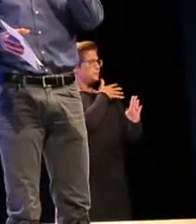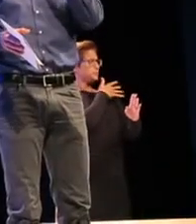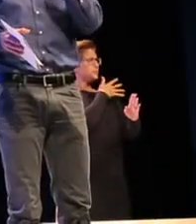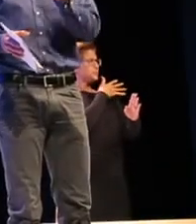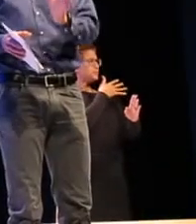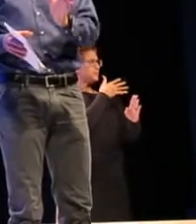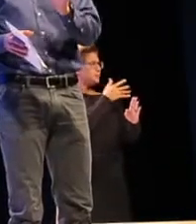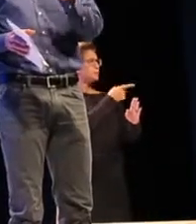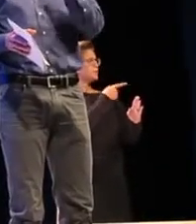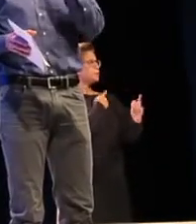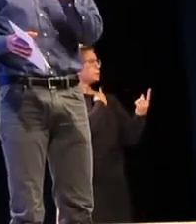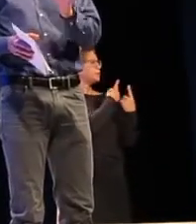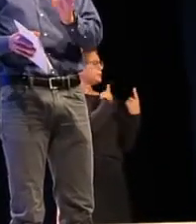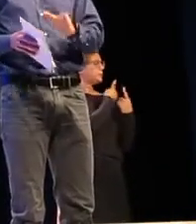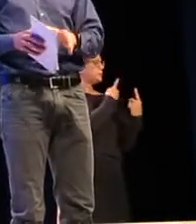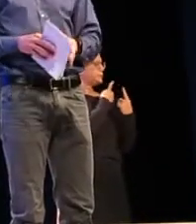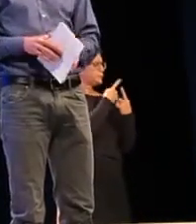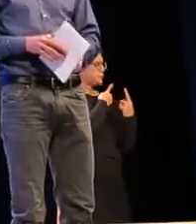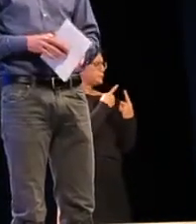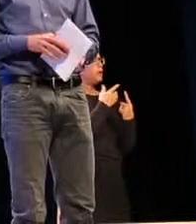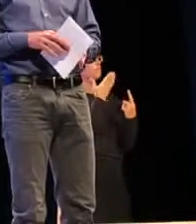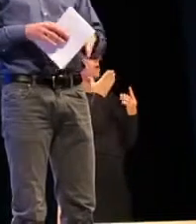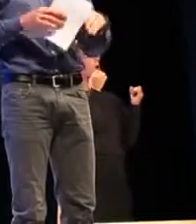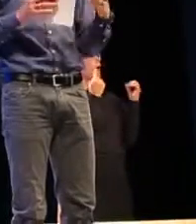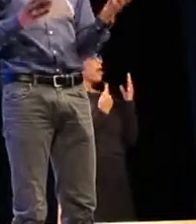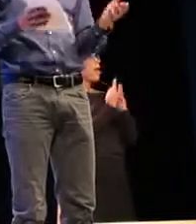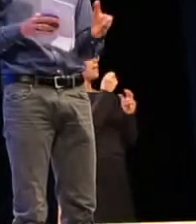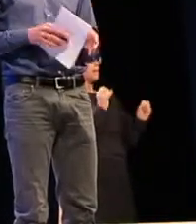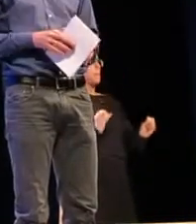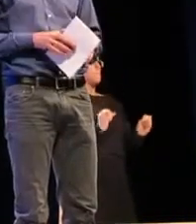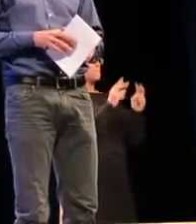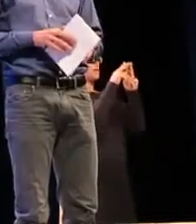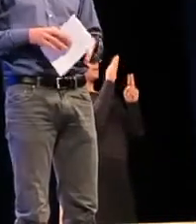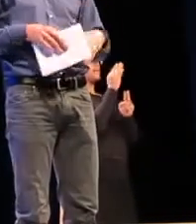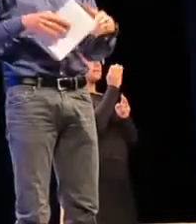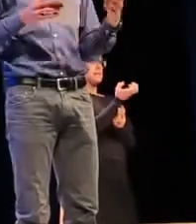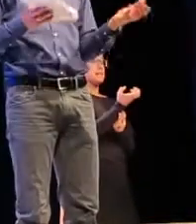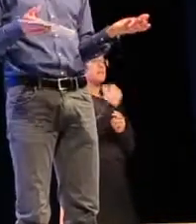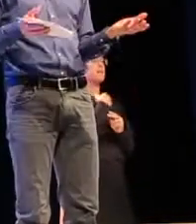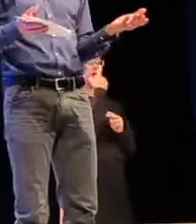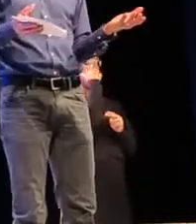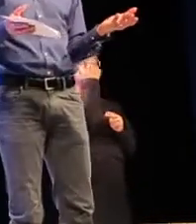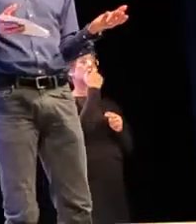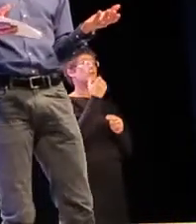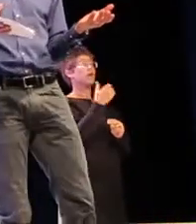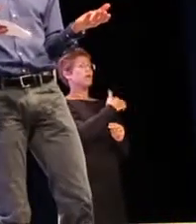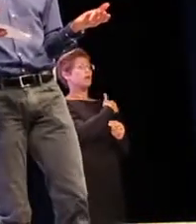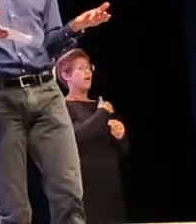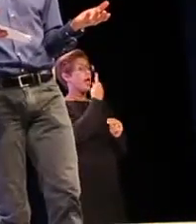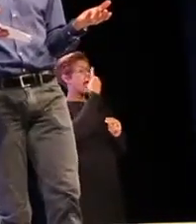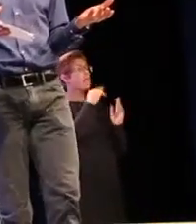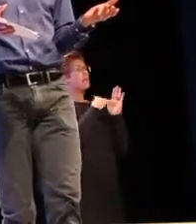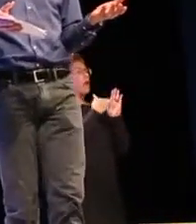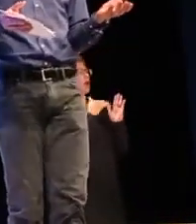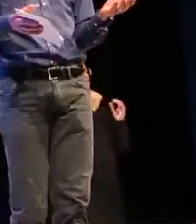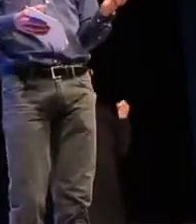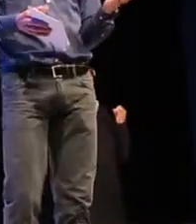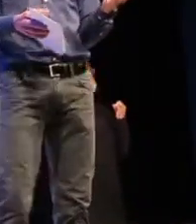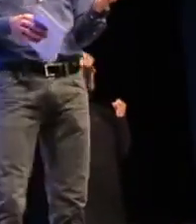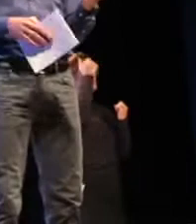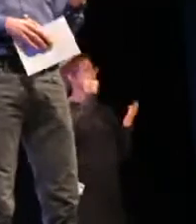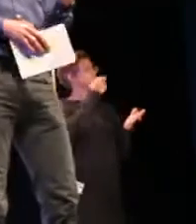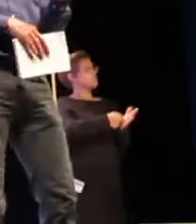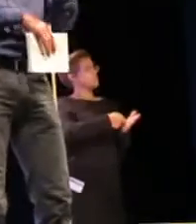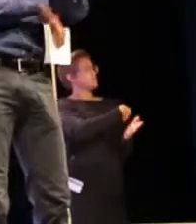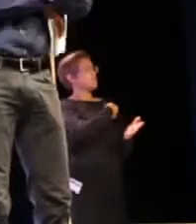händer i Paris i december kanske är det viktigaste beslutet vi tar i mänsklighetens historia på planeten.